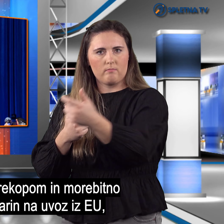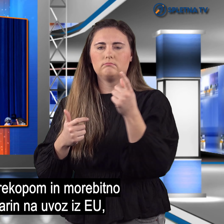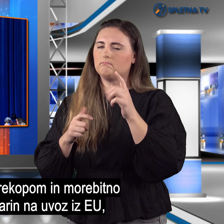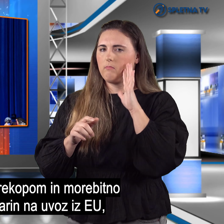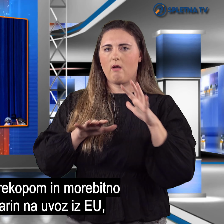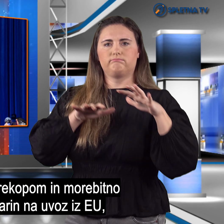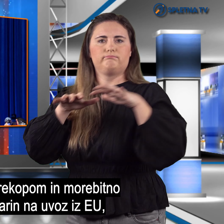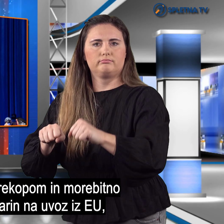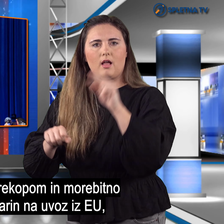Kanade in Mehike.